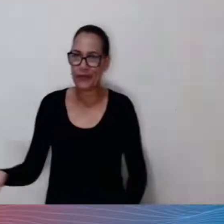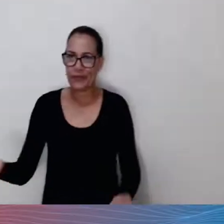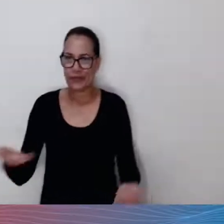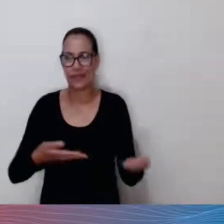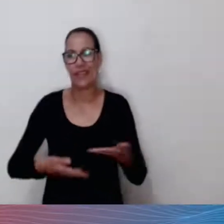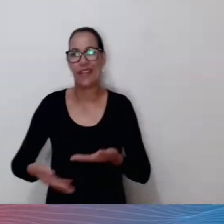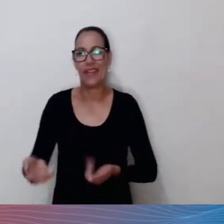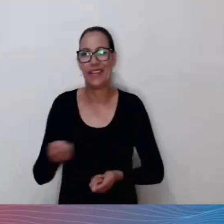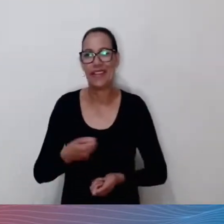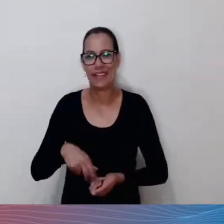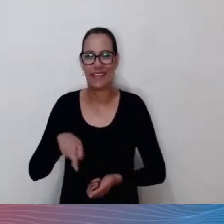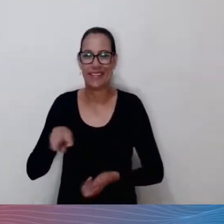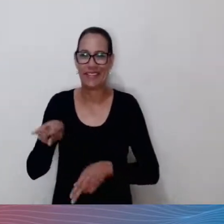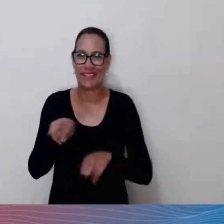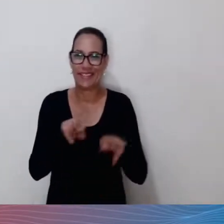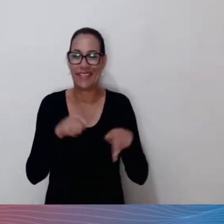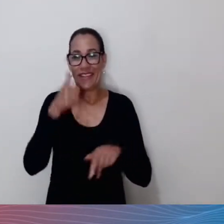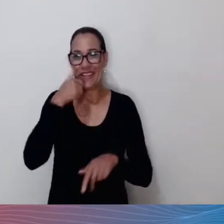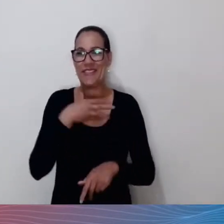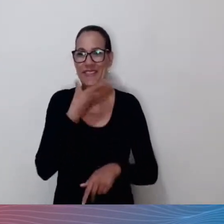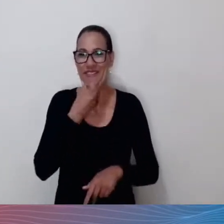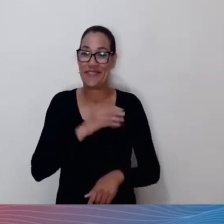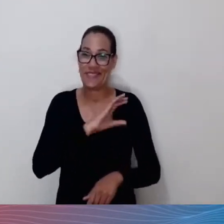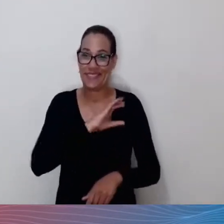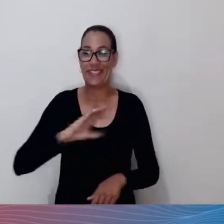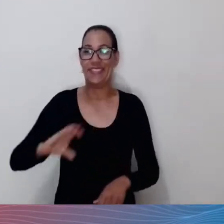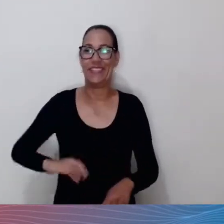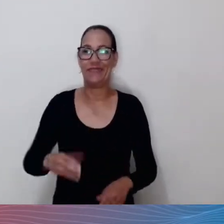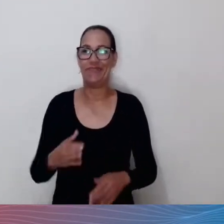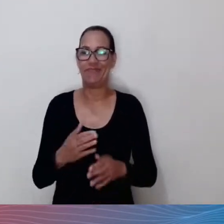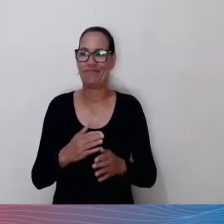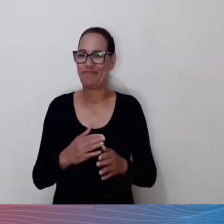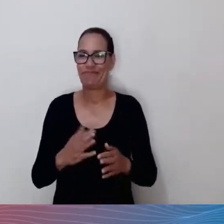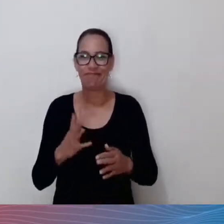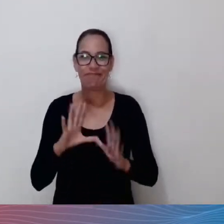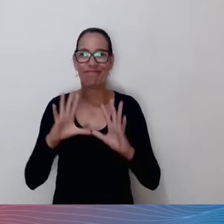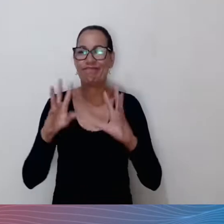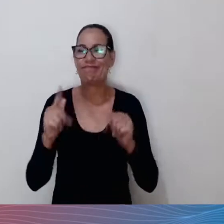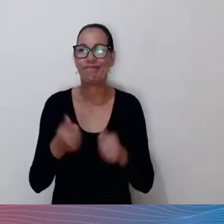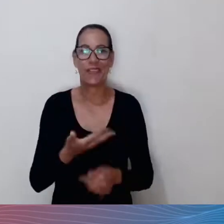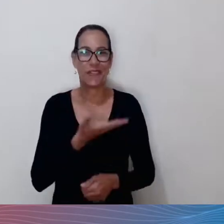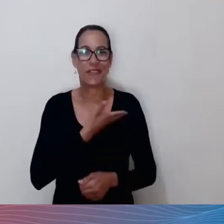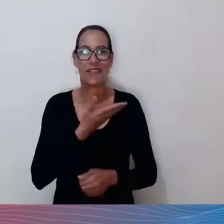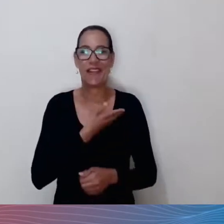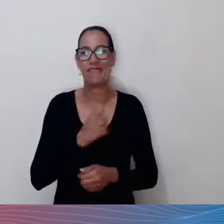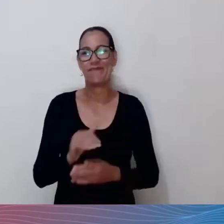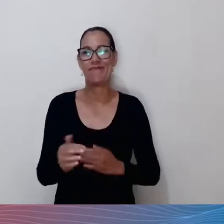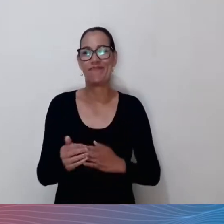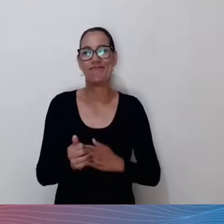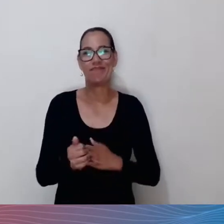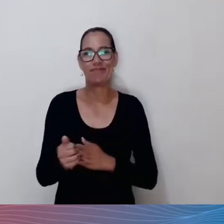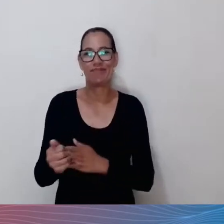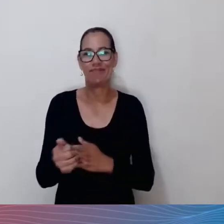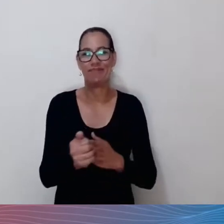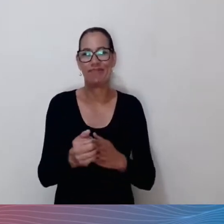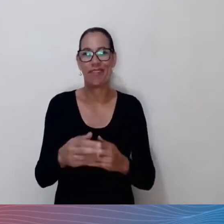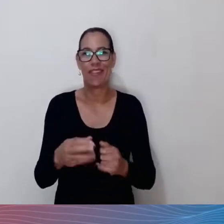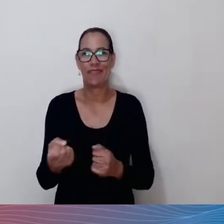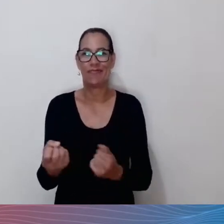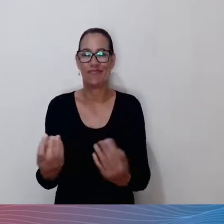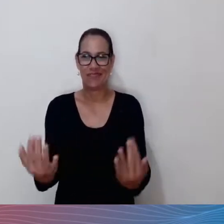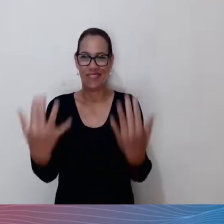e também todos os nossos amigos que acompanham as transmissões do Instituto Vida para Todos.